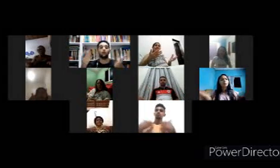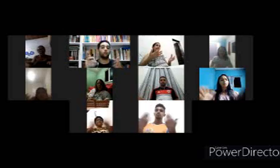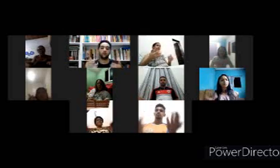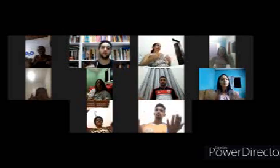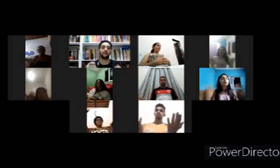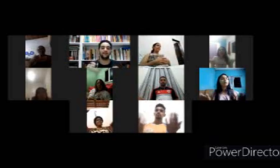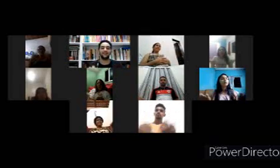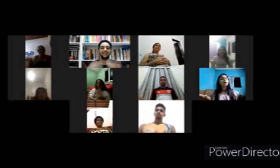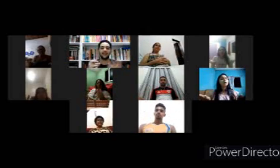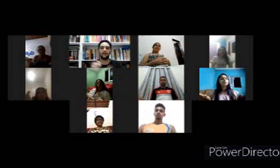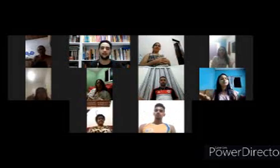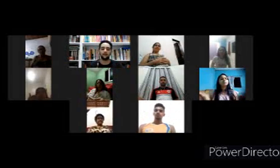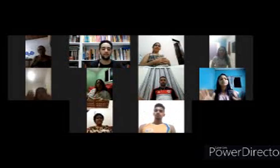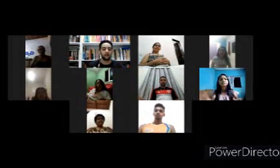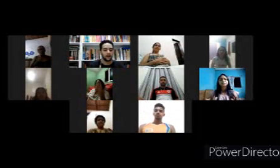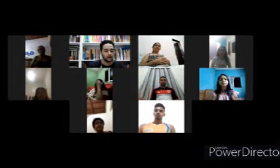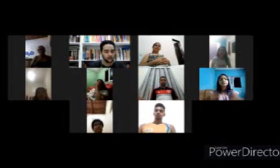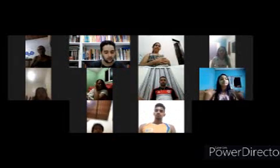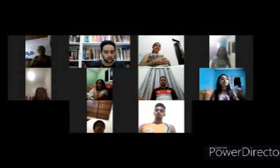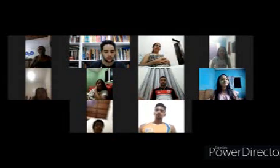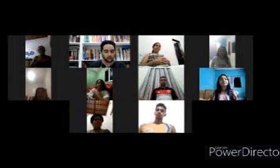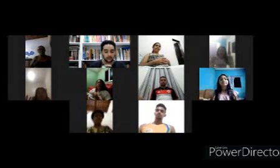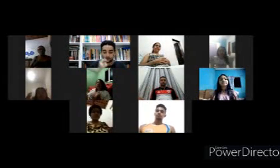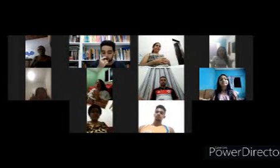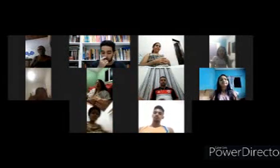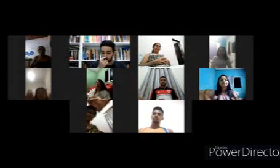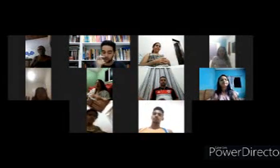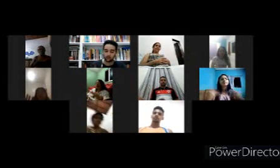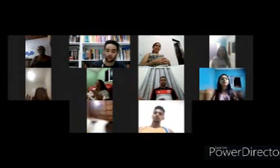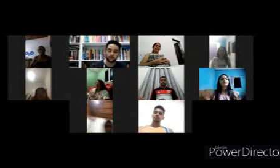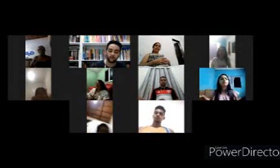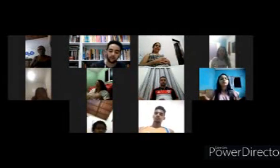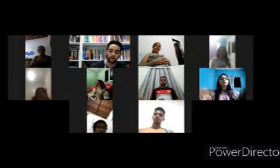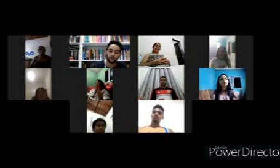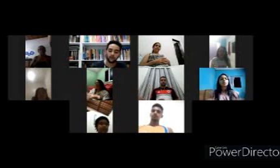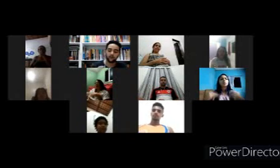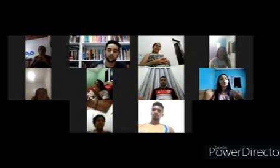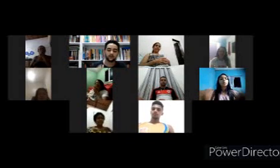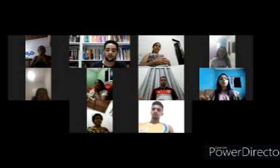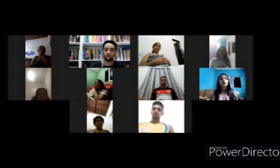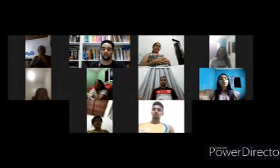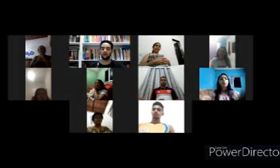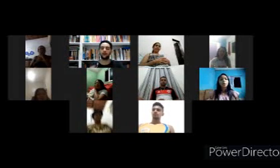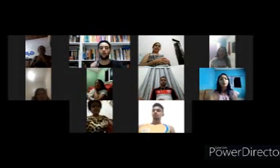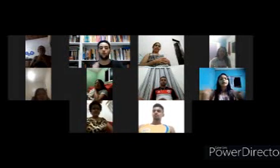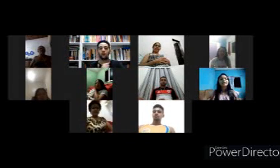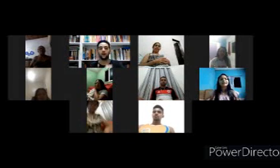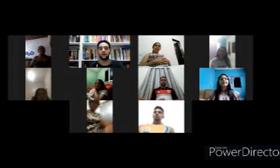Ou pode até ser quem. Teve um aqui que eu tô percebendo que eu não coloquei, que eu falei para vocês que eu não falei, que é o quê?